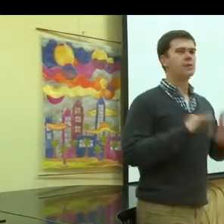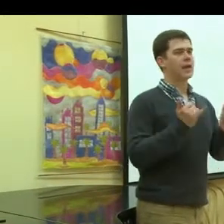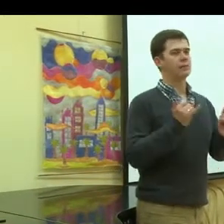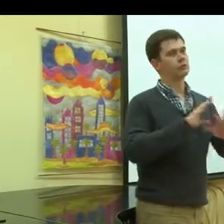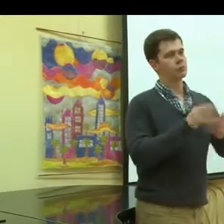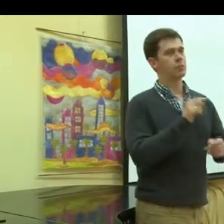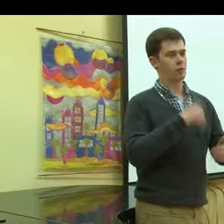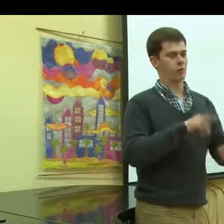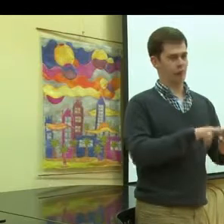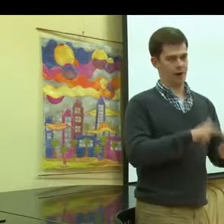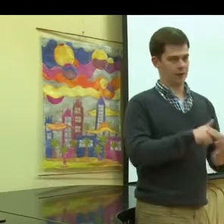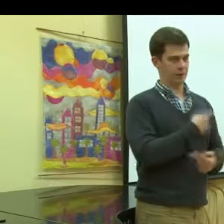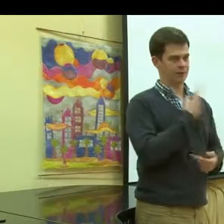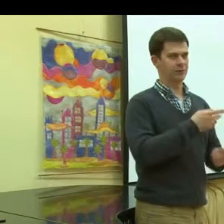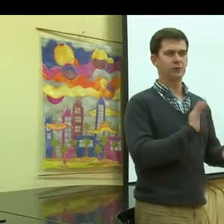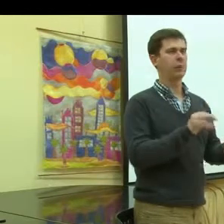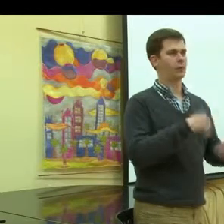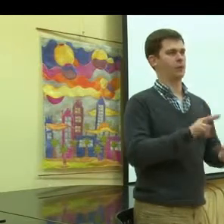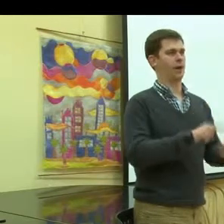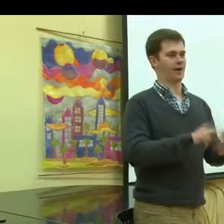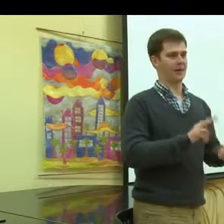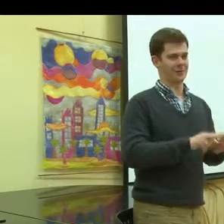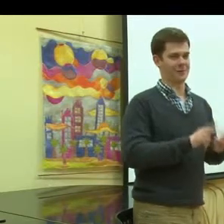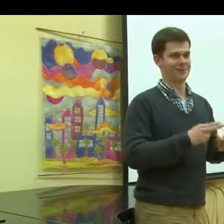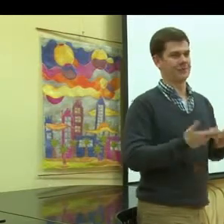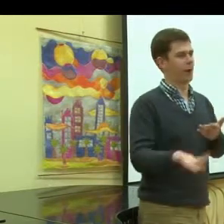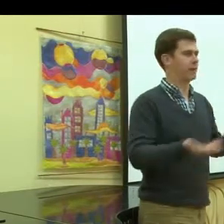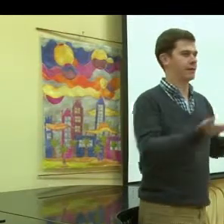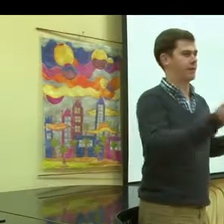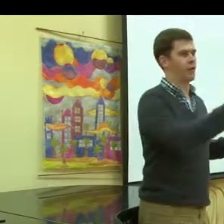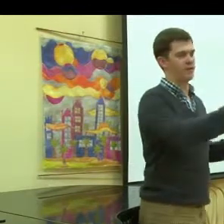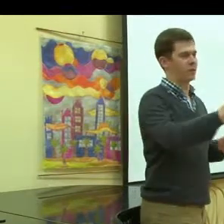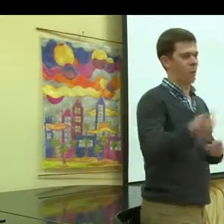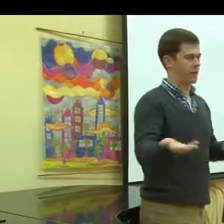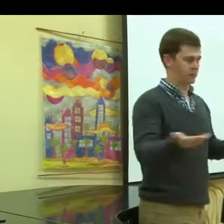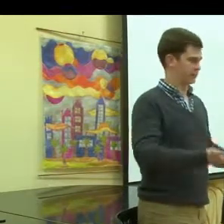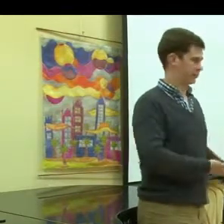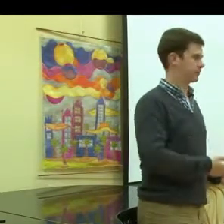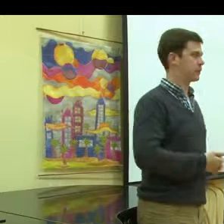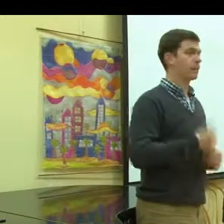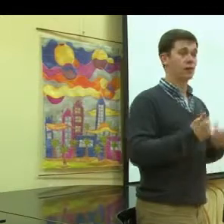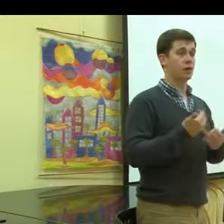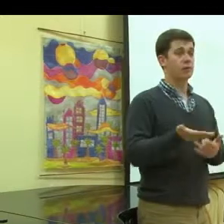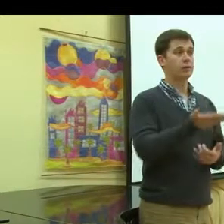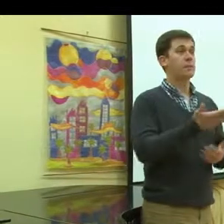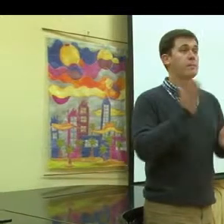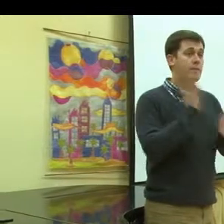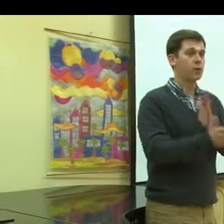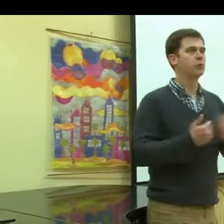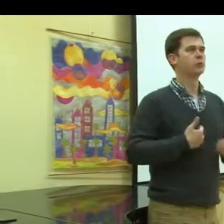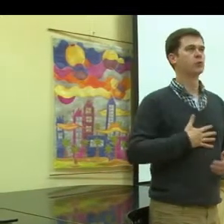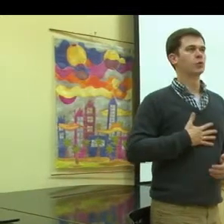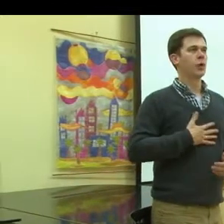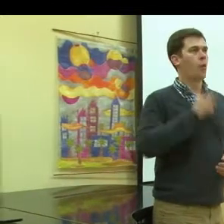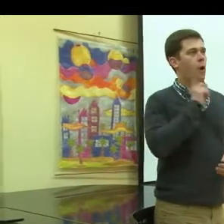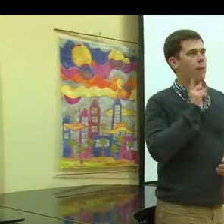mujer, si tiene voluntad y tiene ganas de hacerlo, lo podemos hacer. Tak, więc jeżeli ktokolwiek po prostu chce, tak, czy to